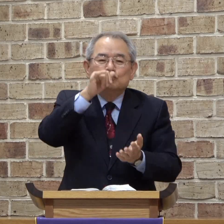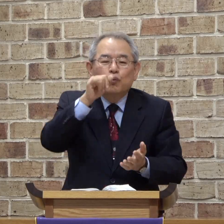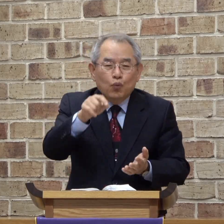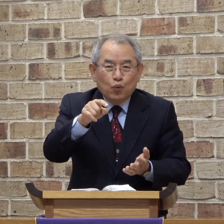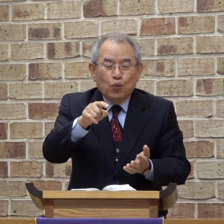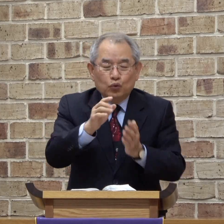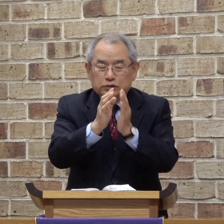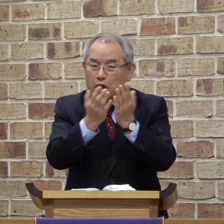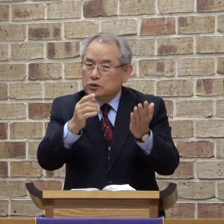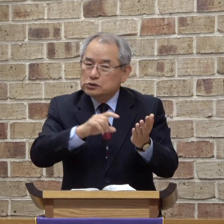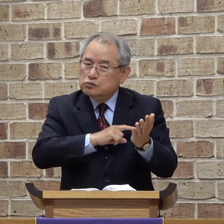독생자를 주신 하나님.